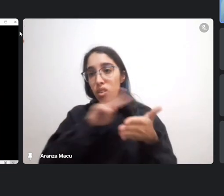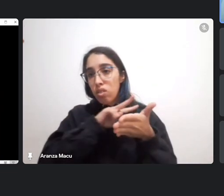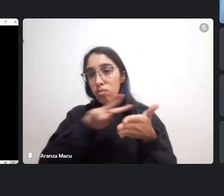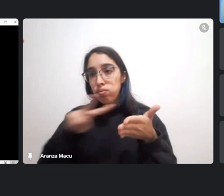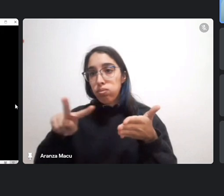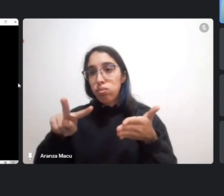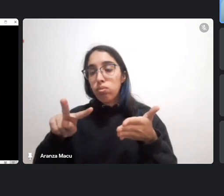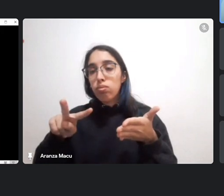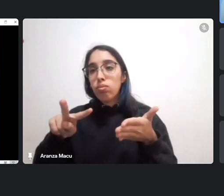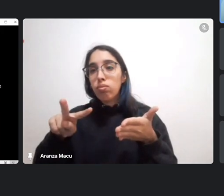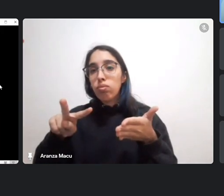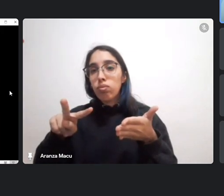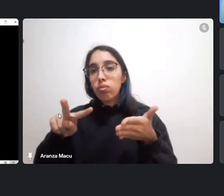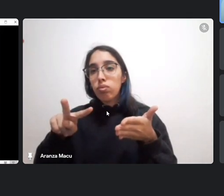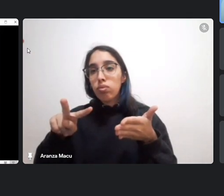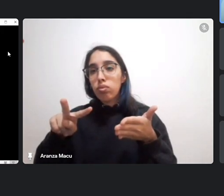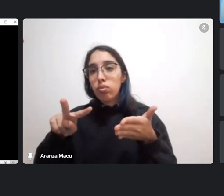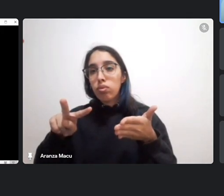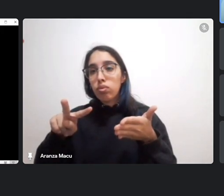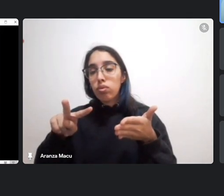continuación tradúzcalas, ¿sí?